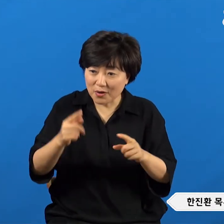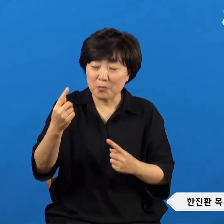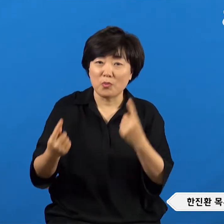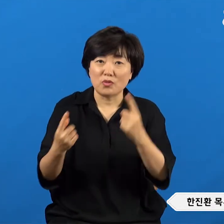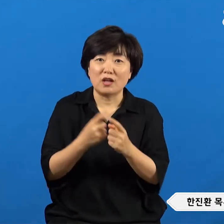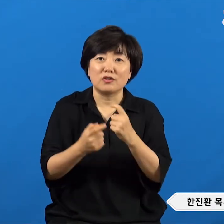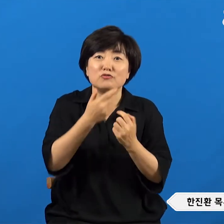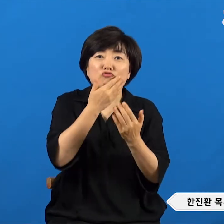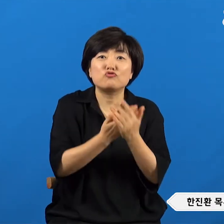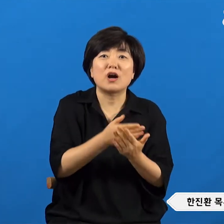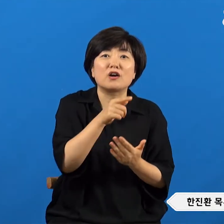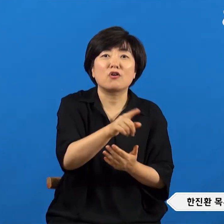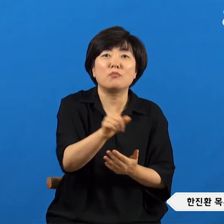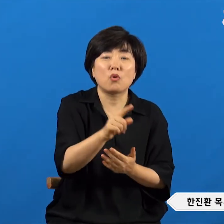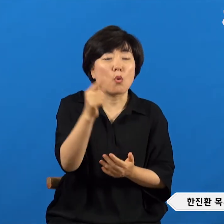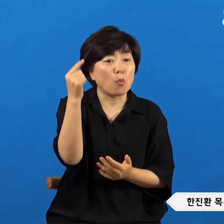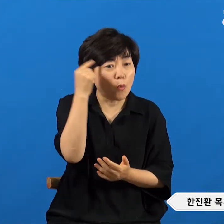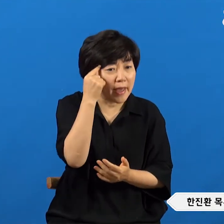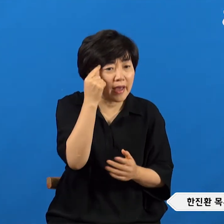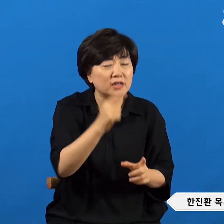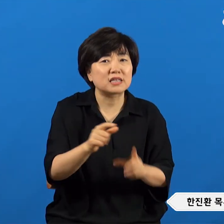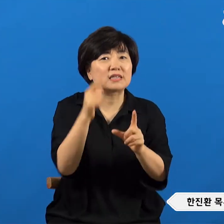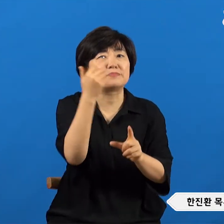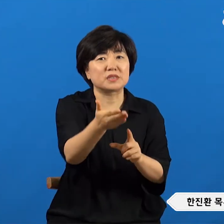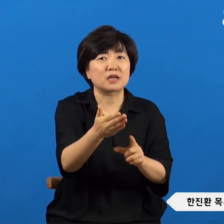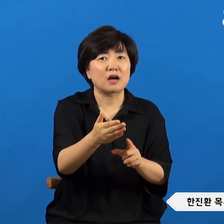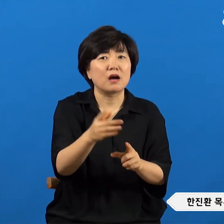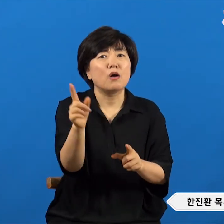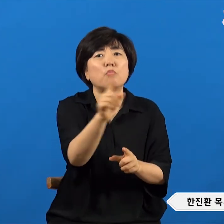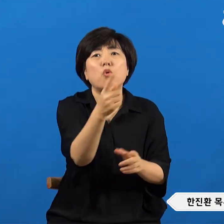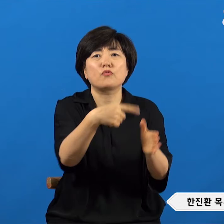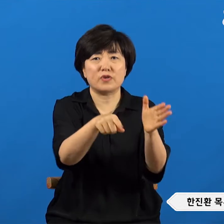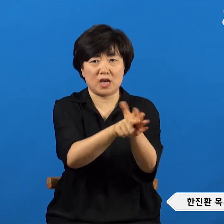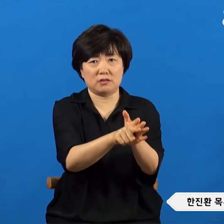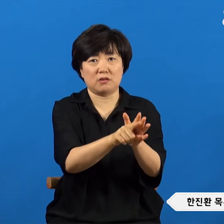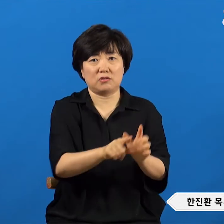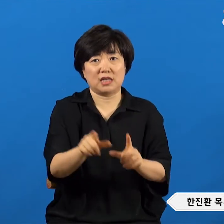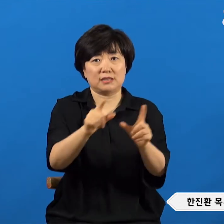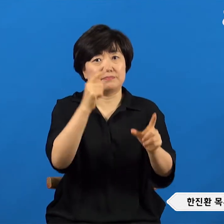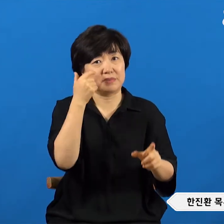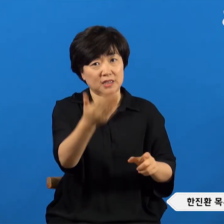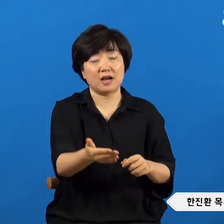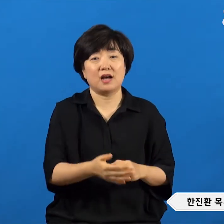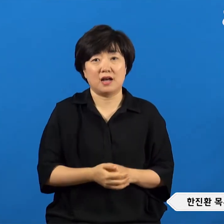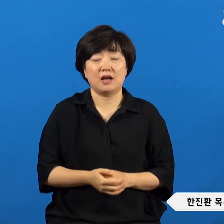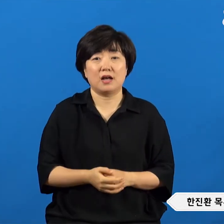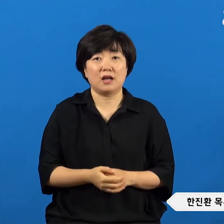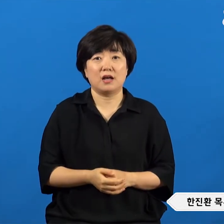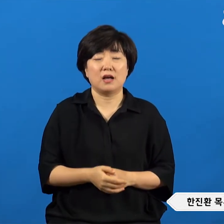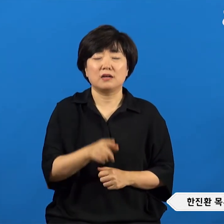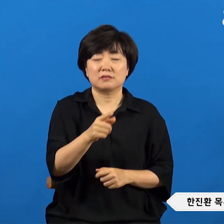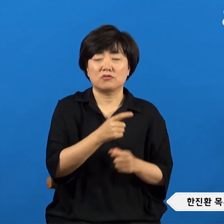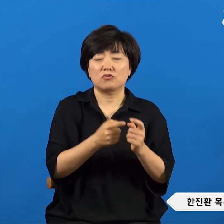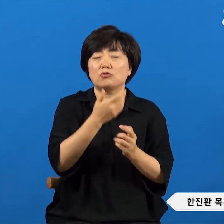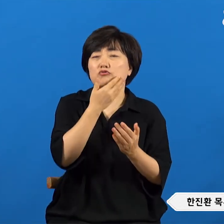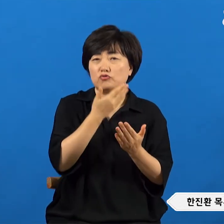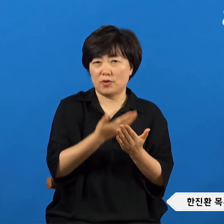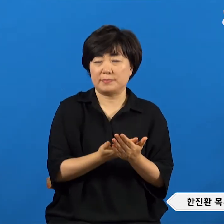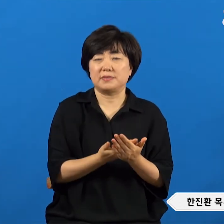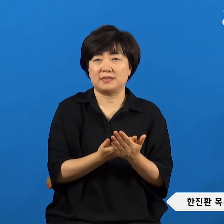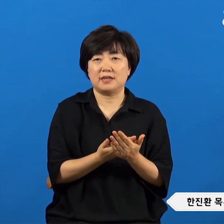중요한 것은 왜 사시지요? 뭘 위해 살고 계시지요? 그것이 더